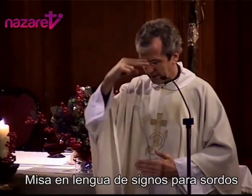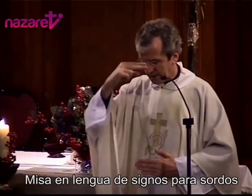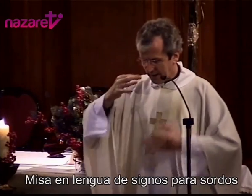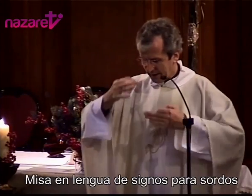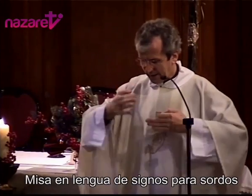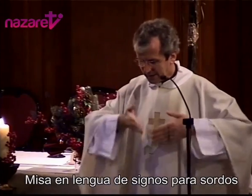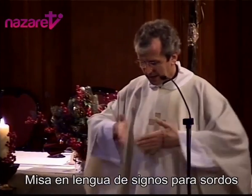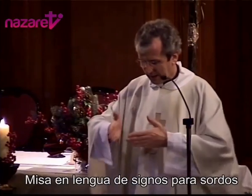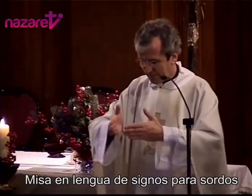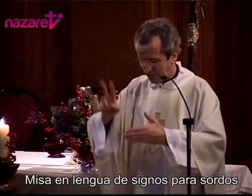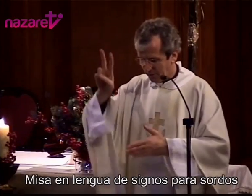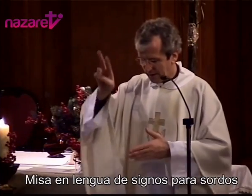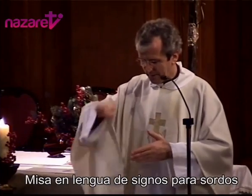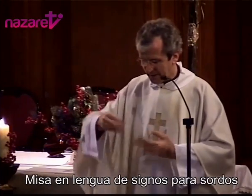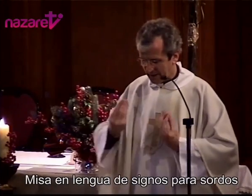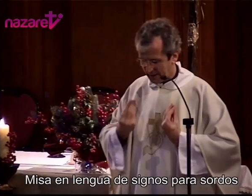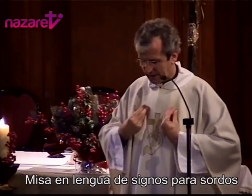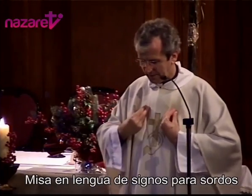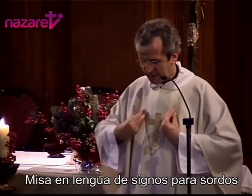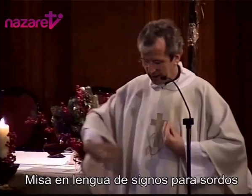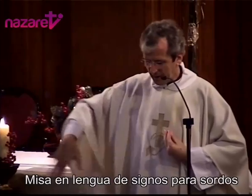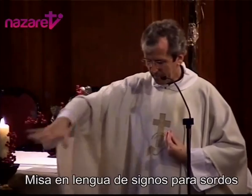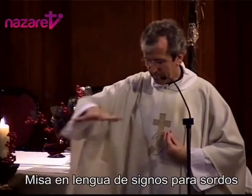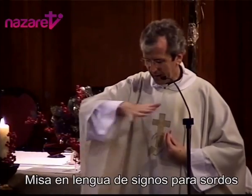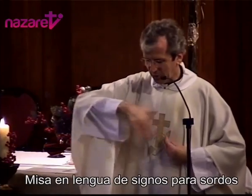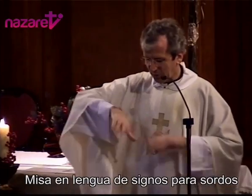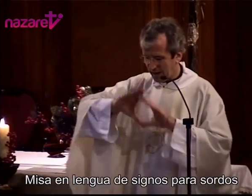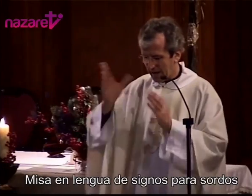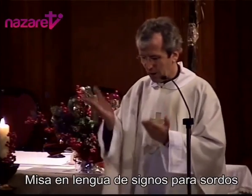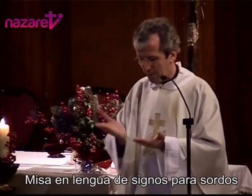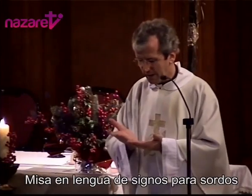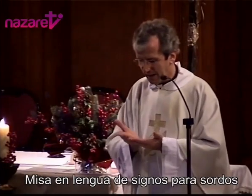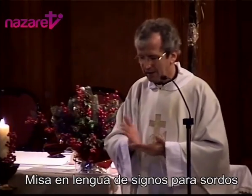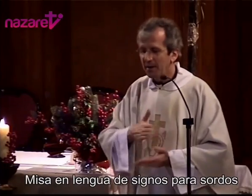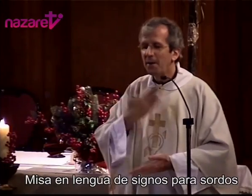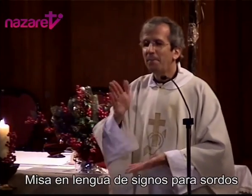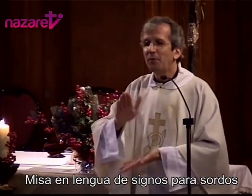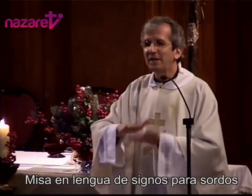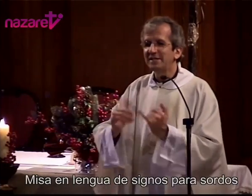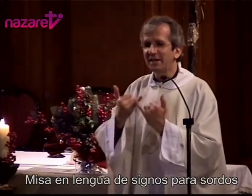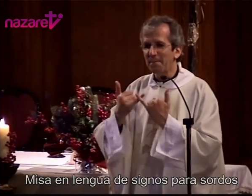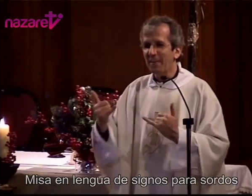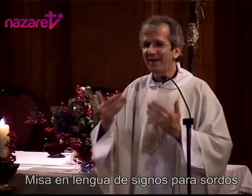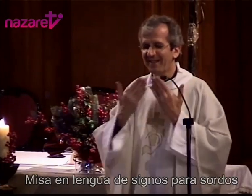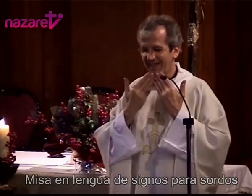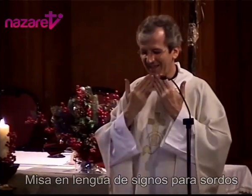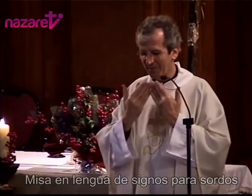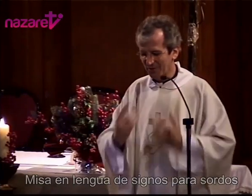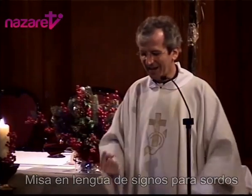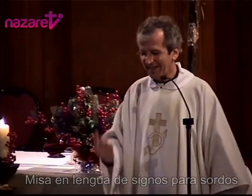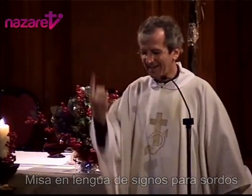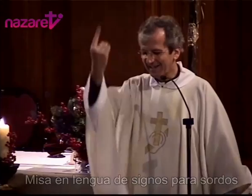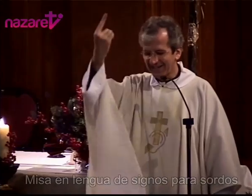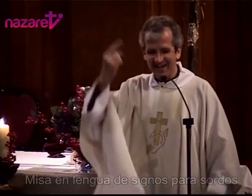Padre, que es el camino, la verdad y la vida para toda la humanidad. Podéis ir en paz.